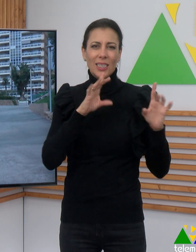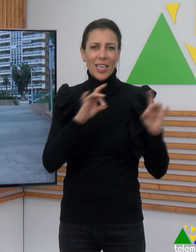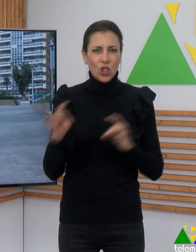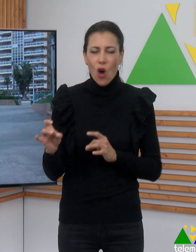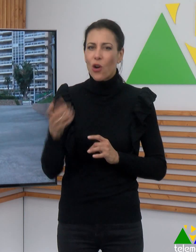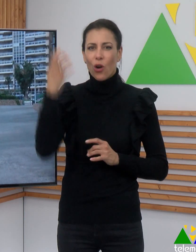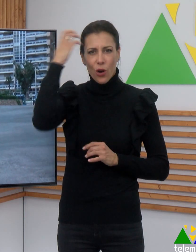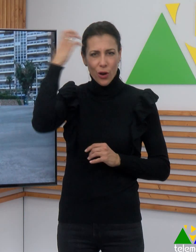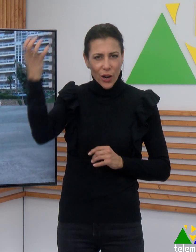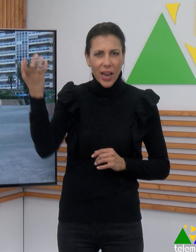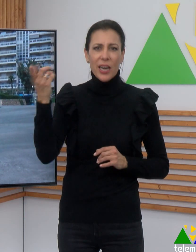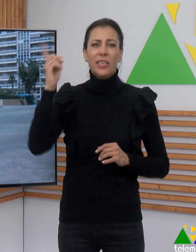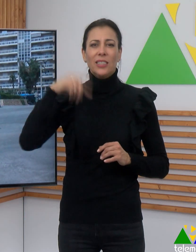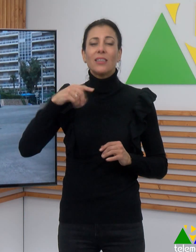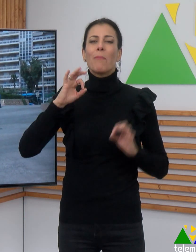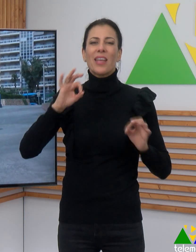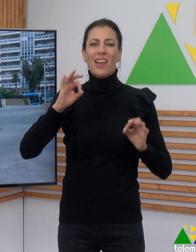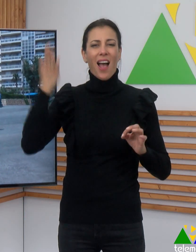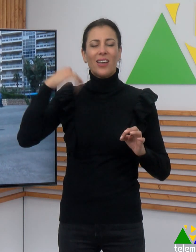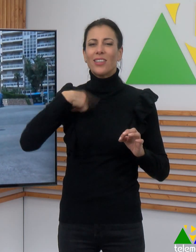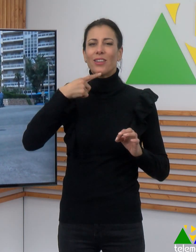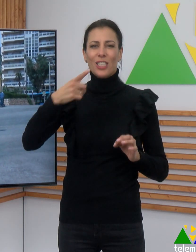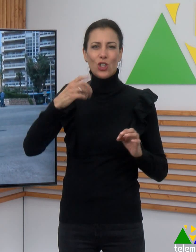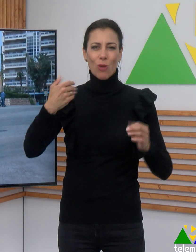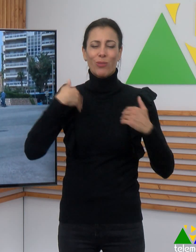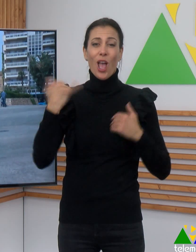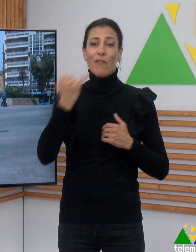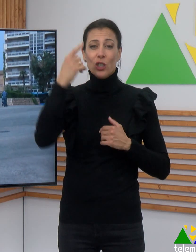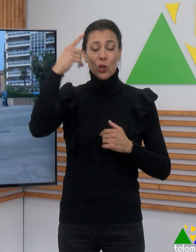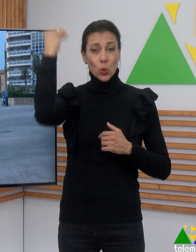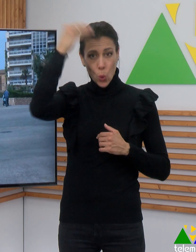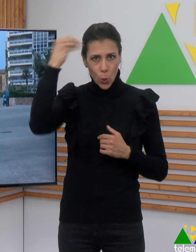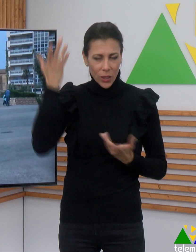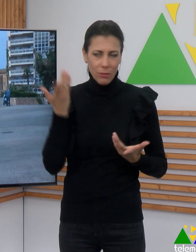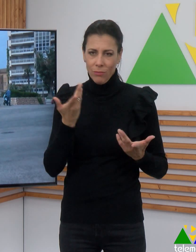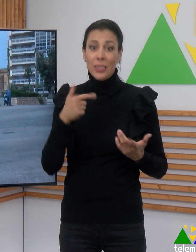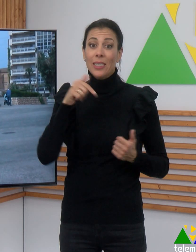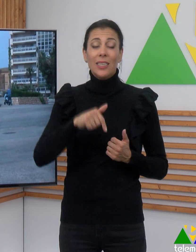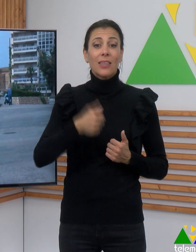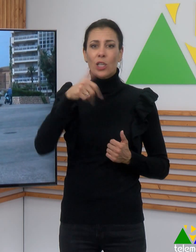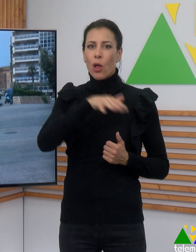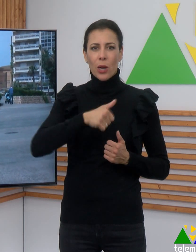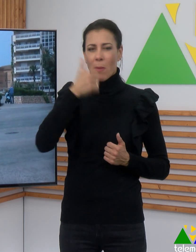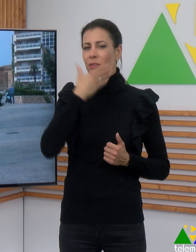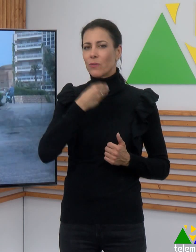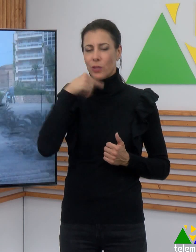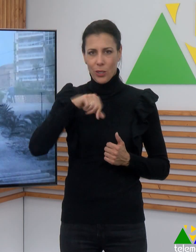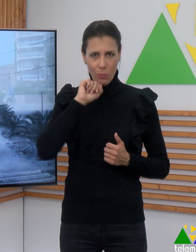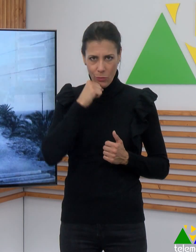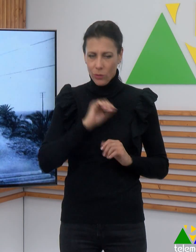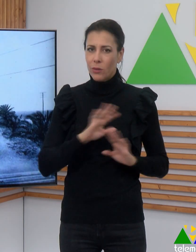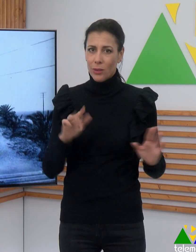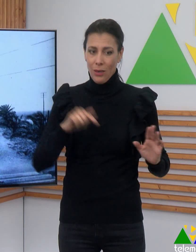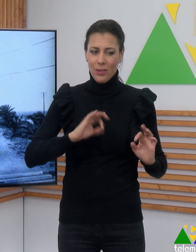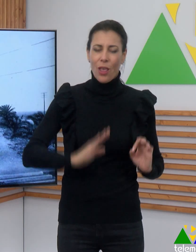reinas, el Fadín del Soltán, como hemos mencionado varias veces, que era todo este... Este es uno de los sitios emblemáticos de Motril, ¿no? Es decir, el